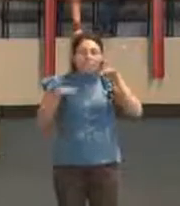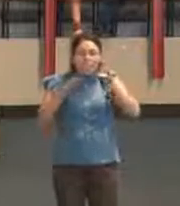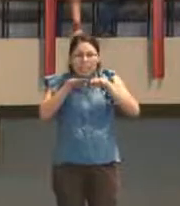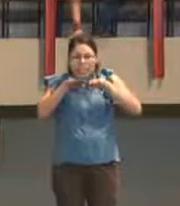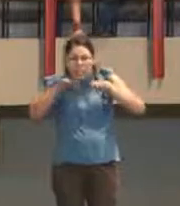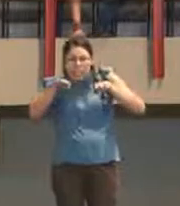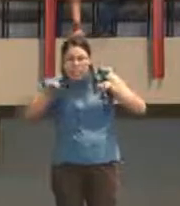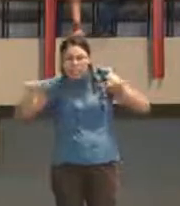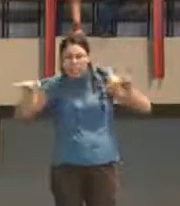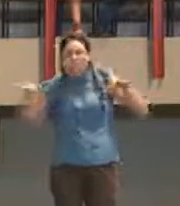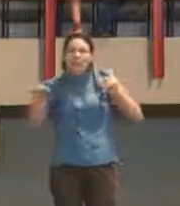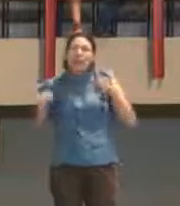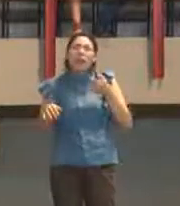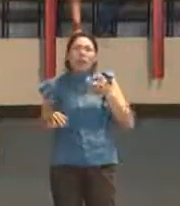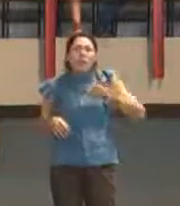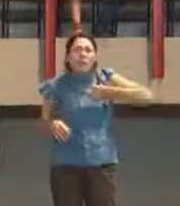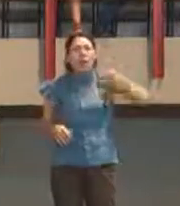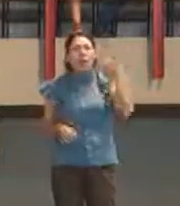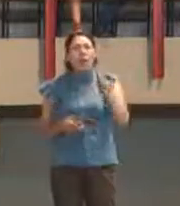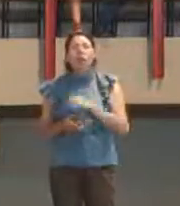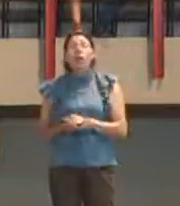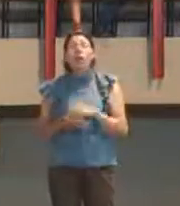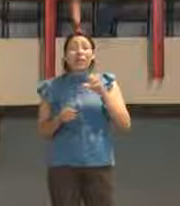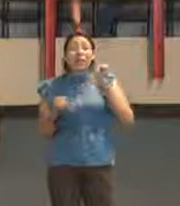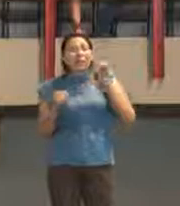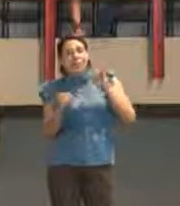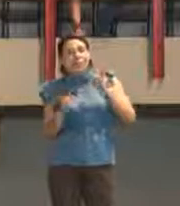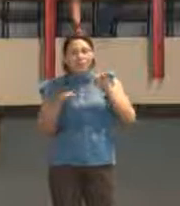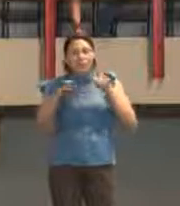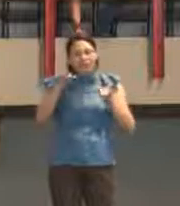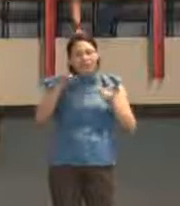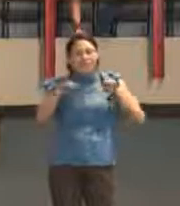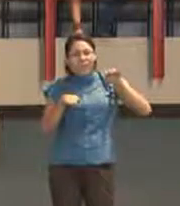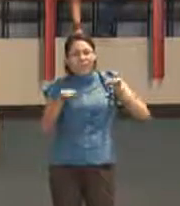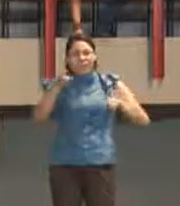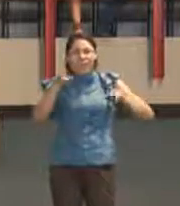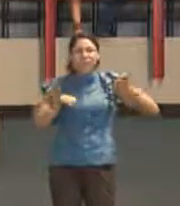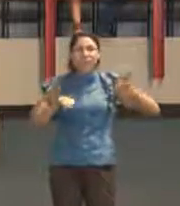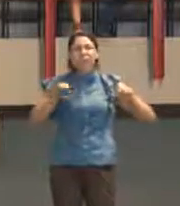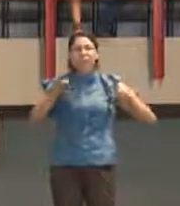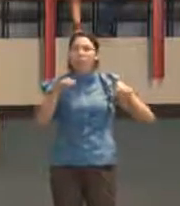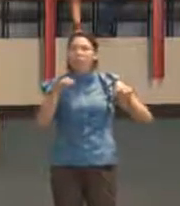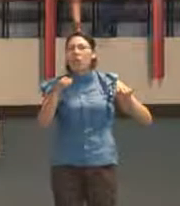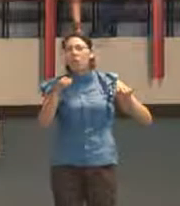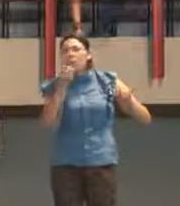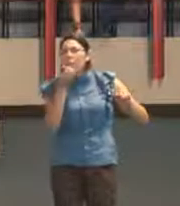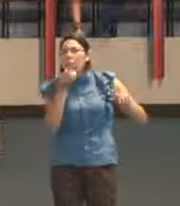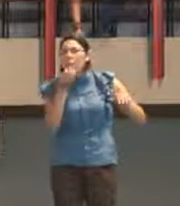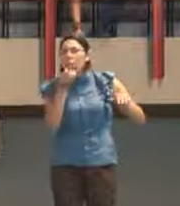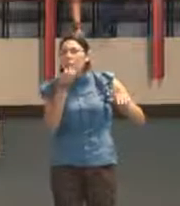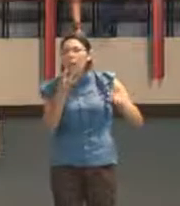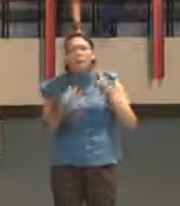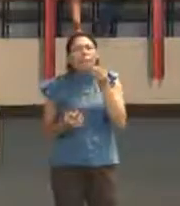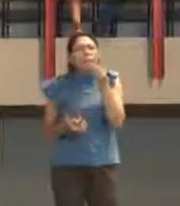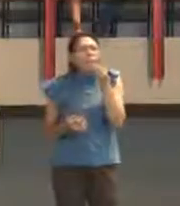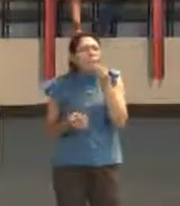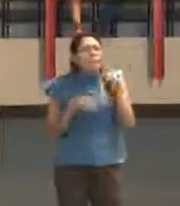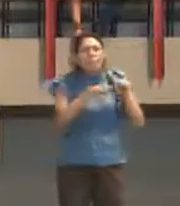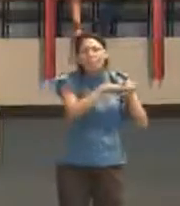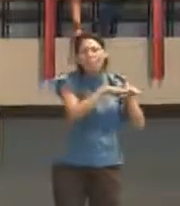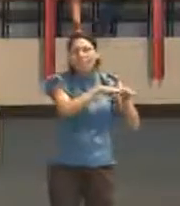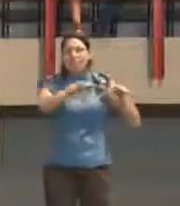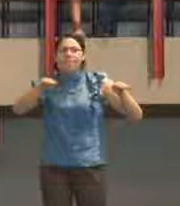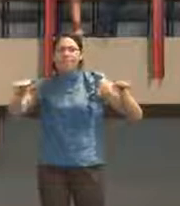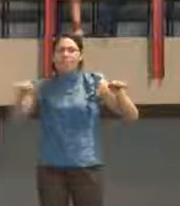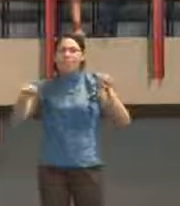Quanto menor o desvio, mais regular a pessoa é. O melhor era que o cara tivesse tirado a mesma nota